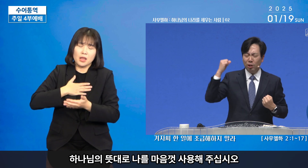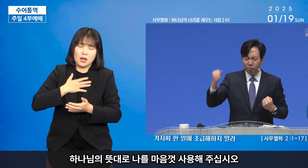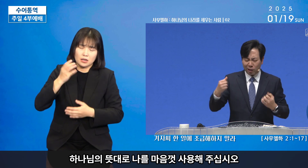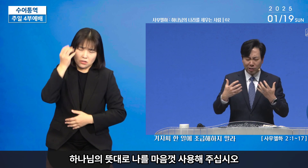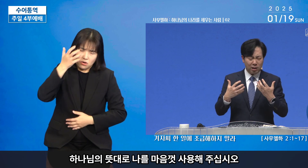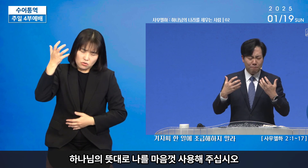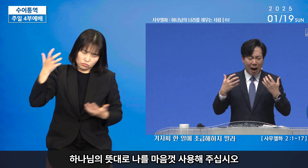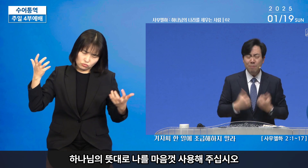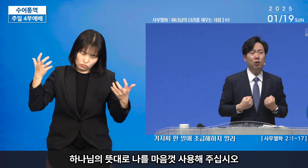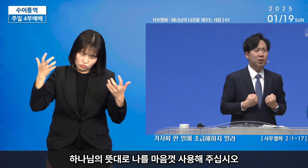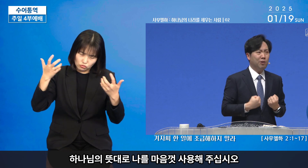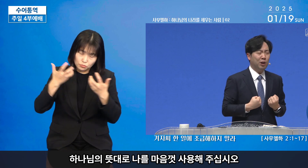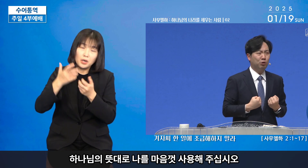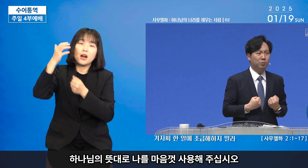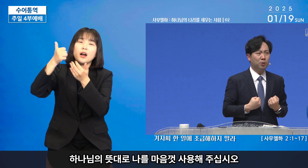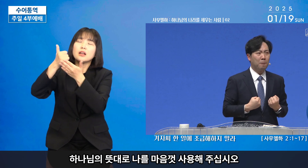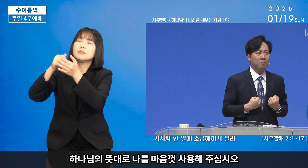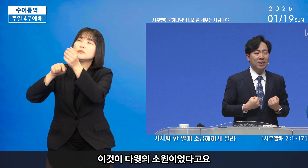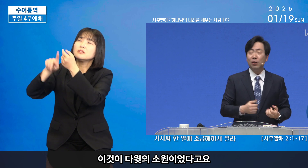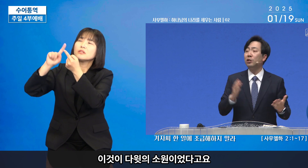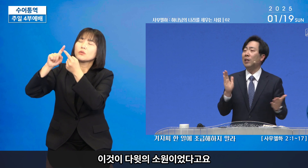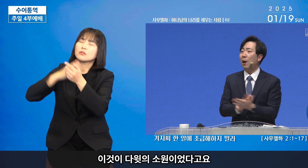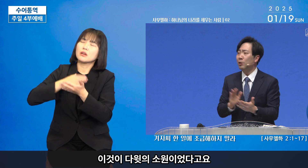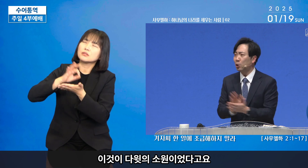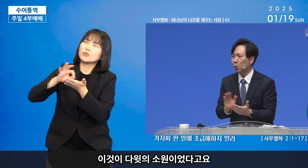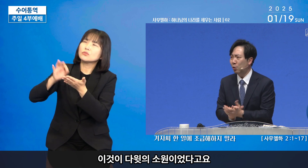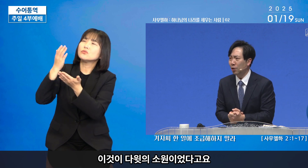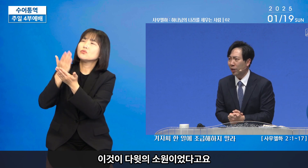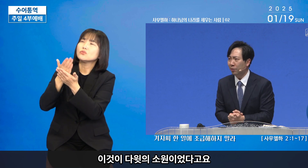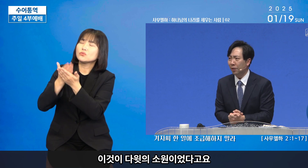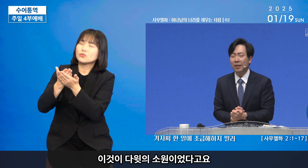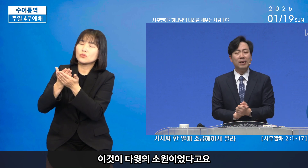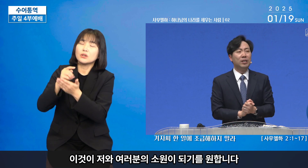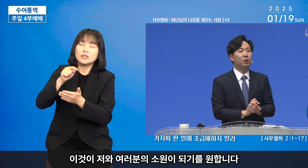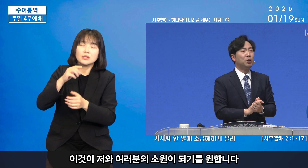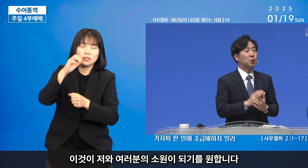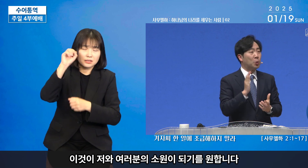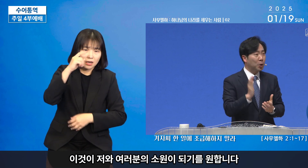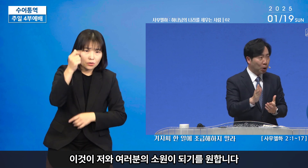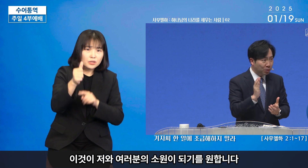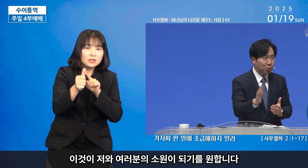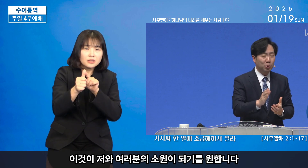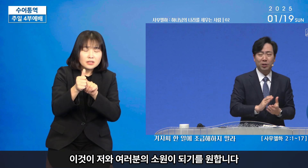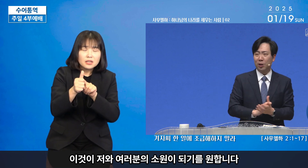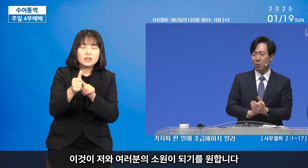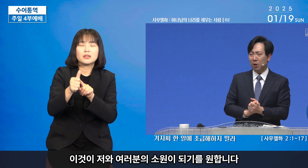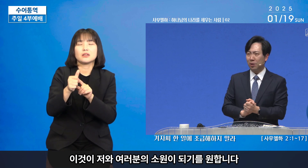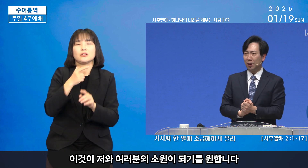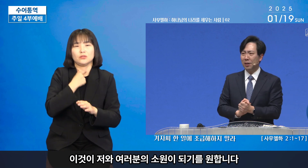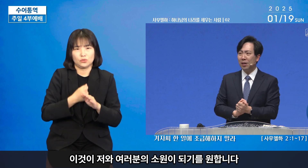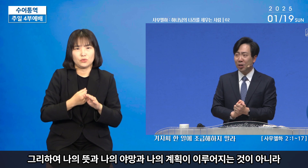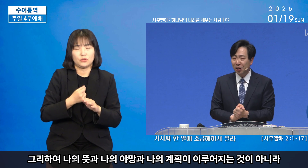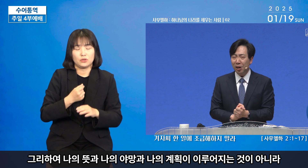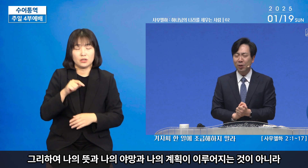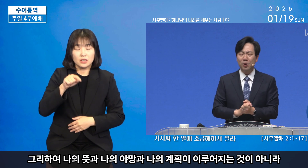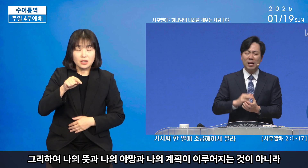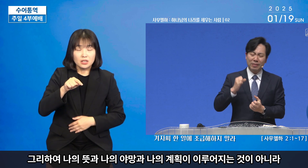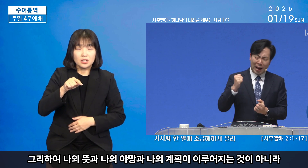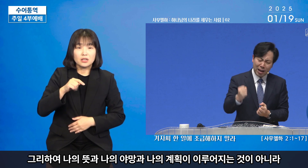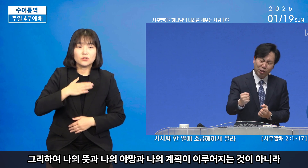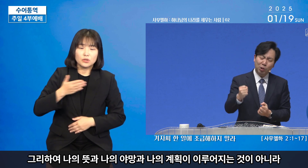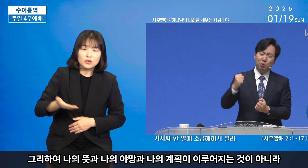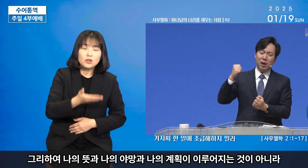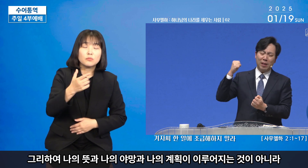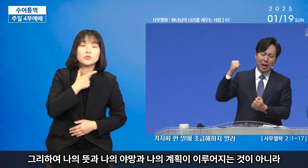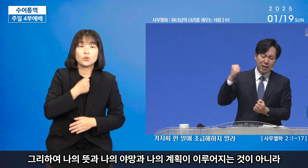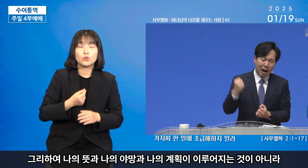하나님의 뜻대로 나를 마음껏 사용해 주십시오. 이것이 다윗의 소원이었다고요. 이것이 저와 여러분의 소원이 되기를 원합니다. 그리하여